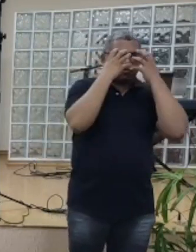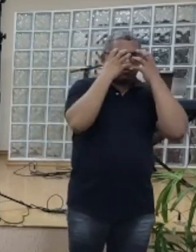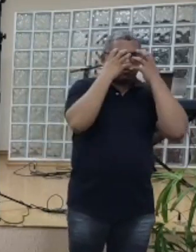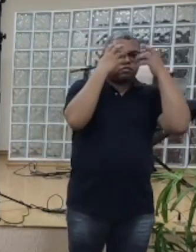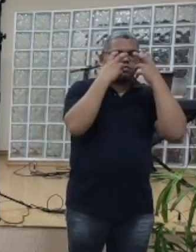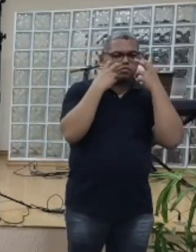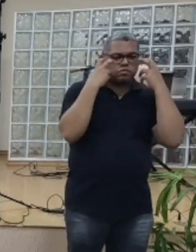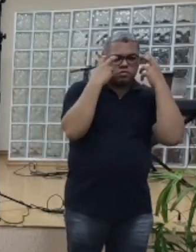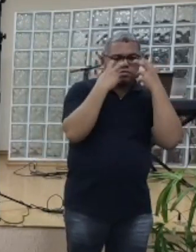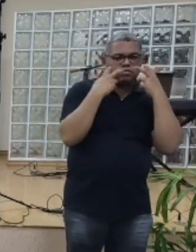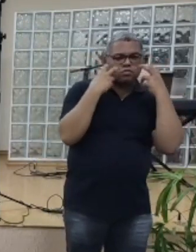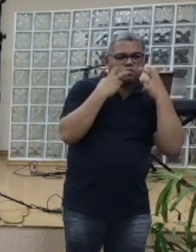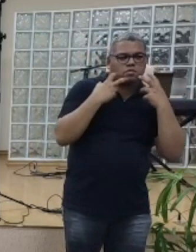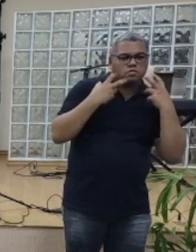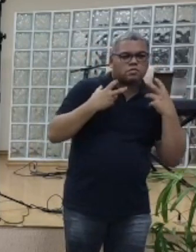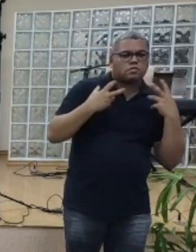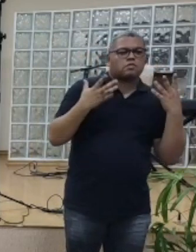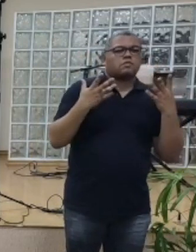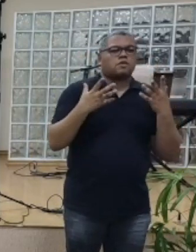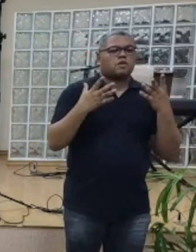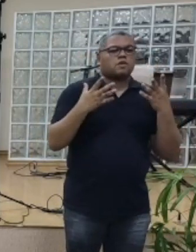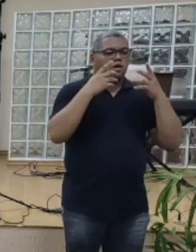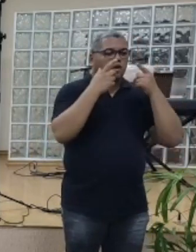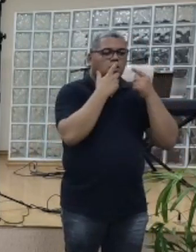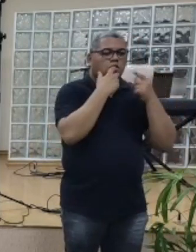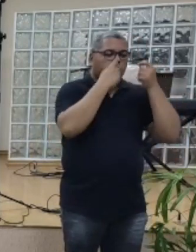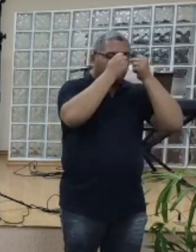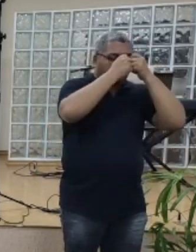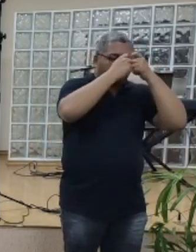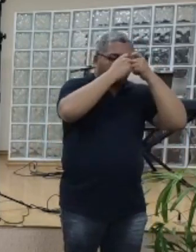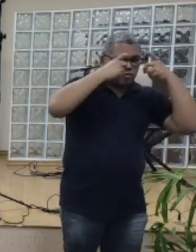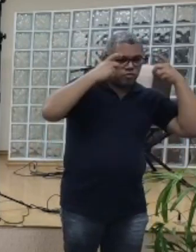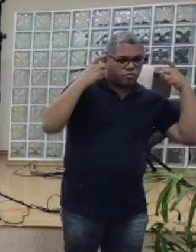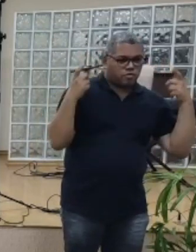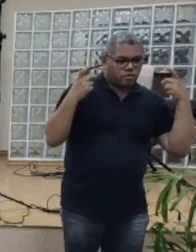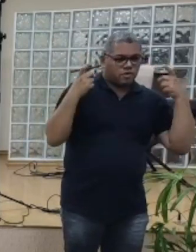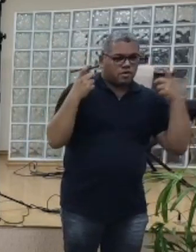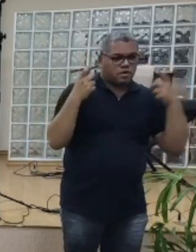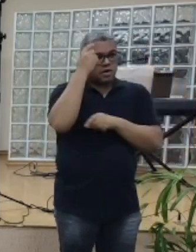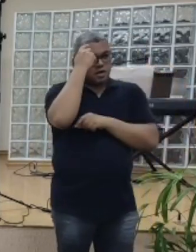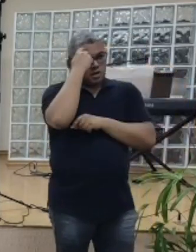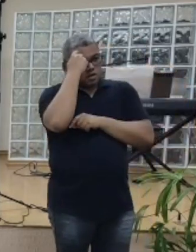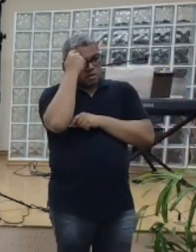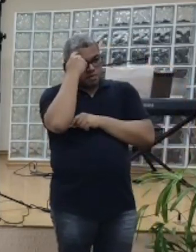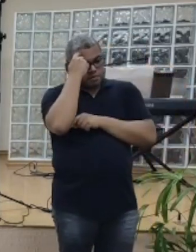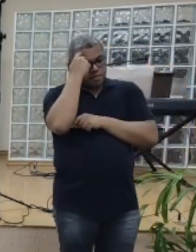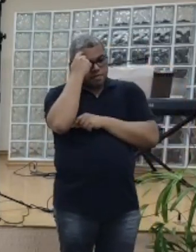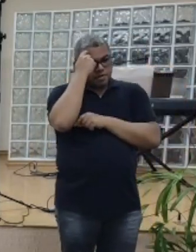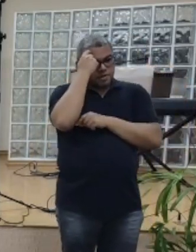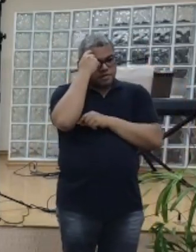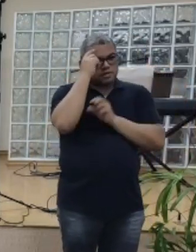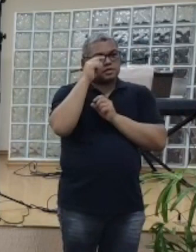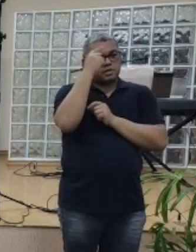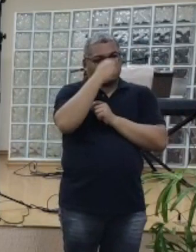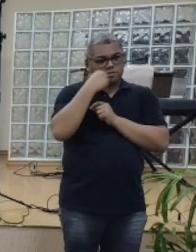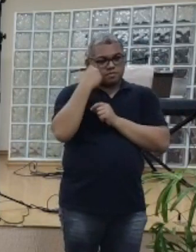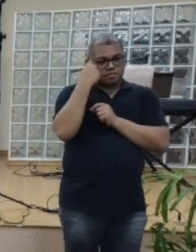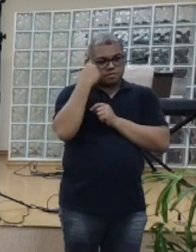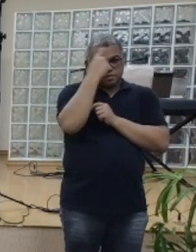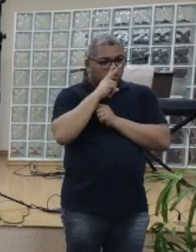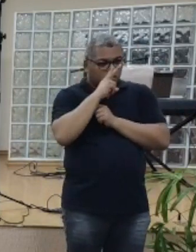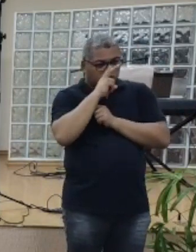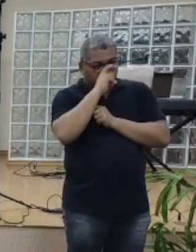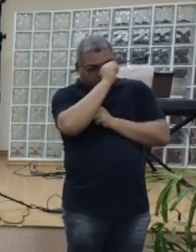Agora imagina que essa situação de Paulo era mais grave, que a sua infecção devia ser mais forte, e talvez